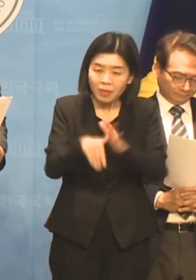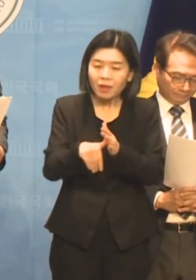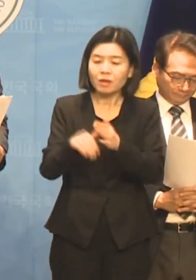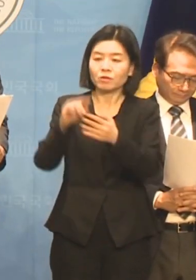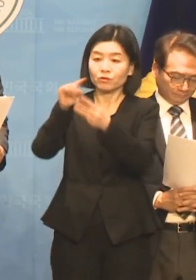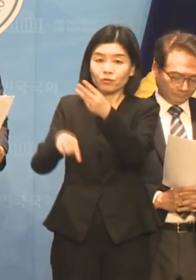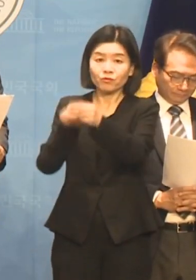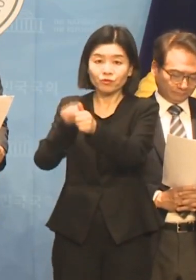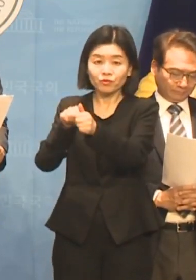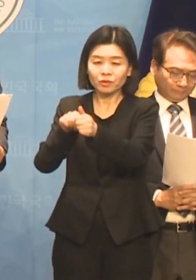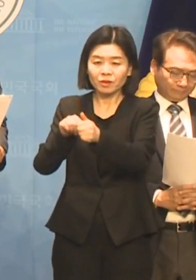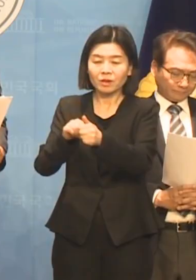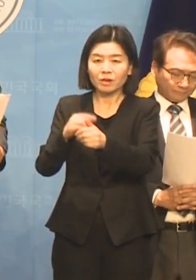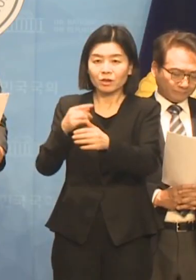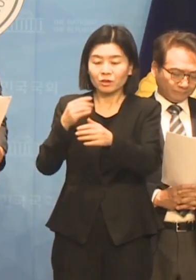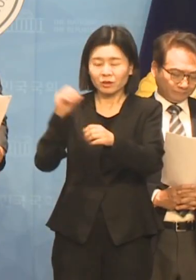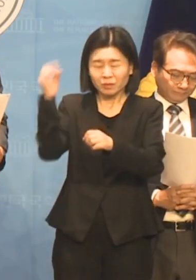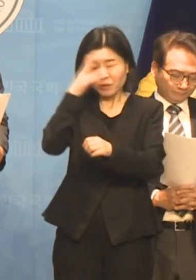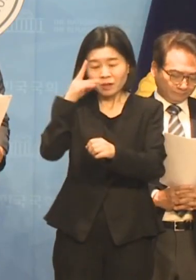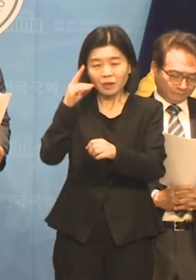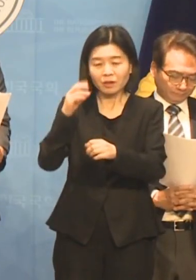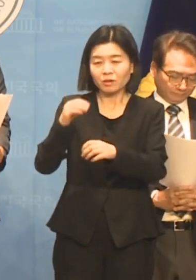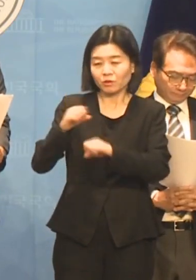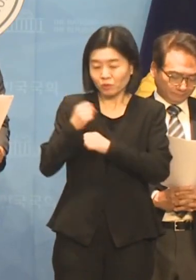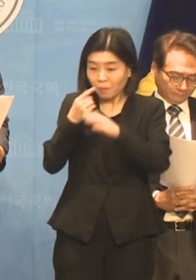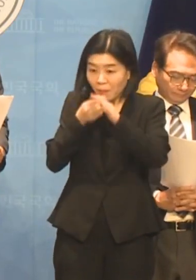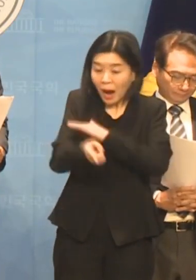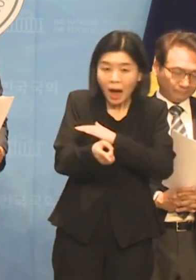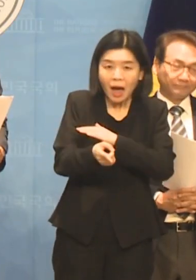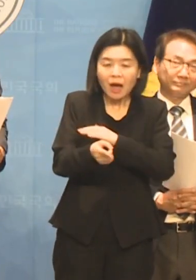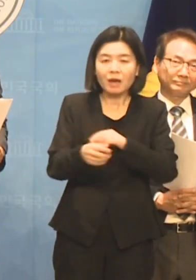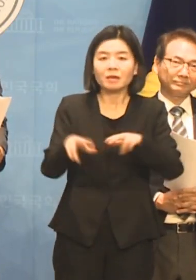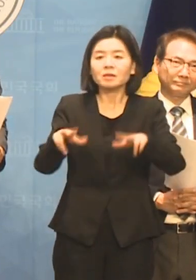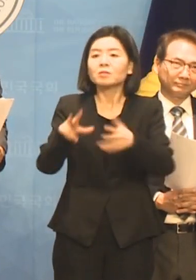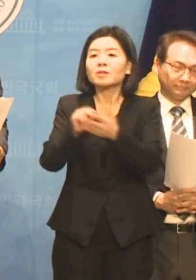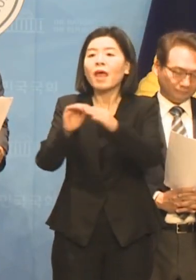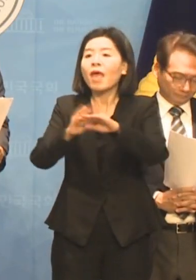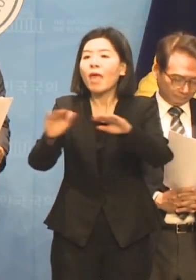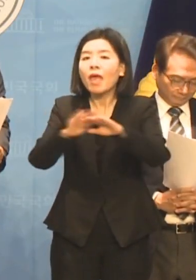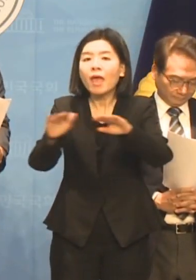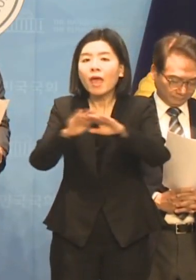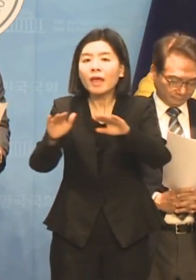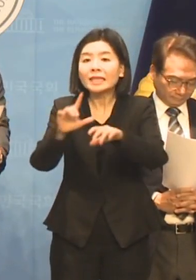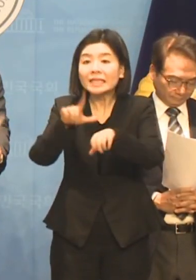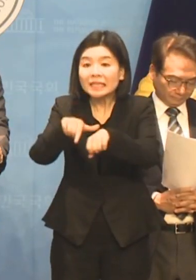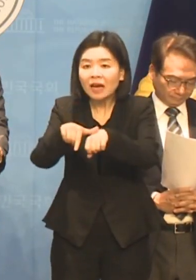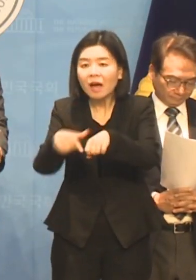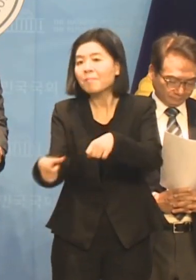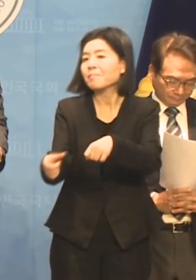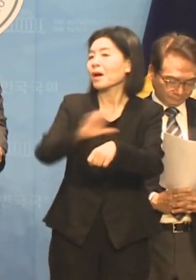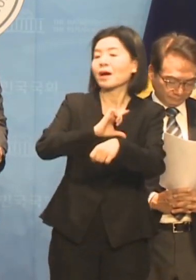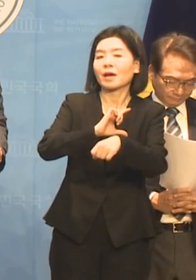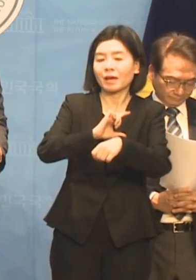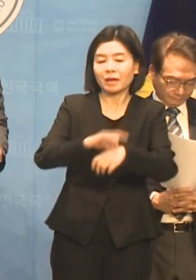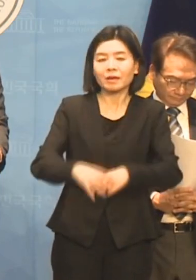숙의 윤석열은 비상계엄을 선포했고 이 문제에 대응할 수 있는 결정적 기회를